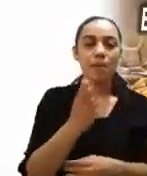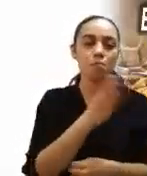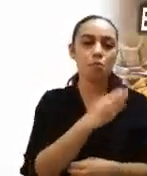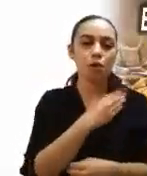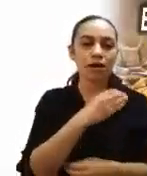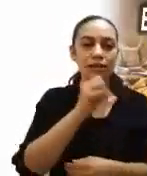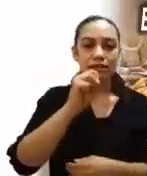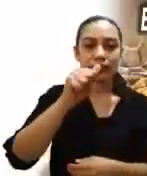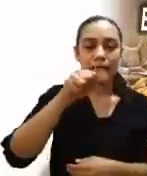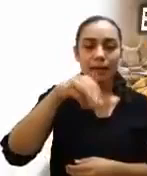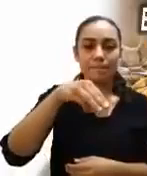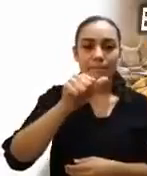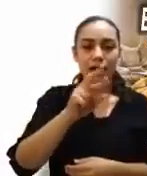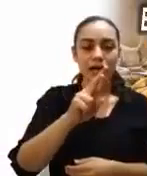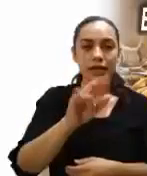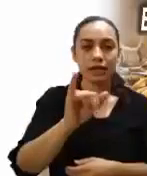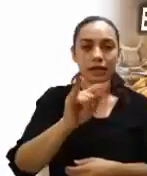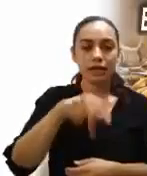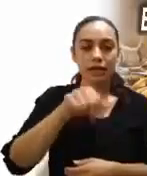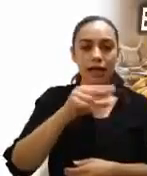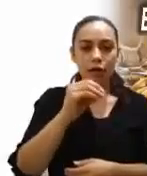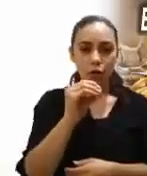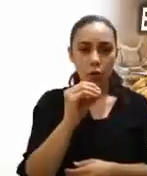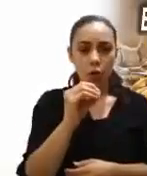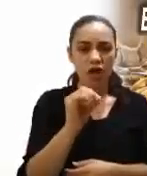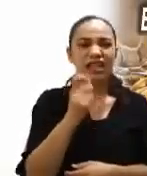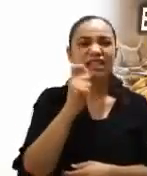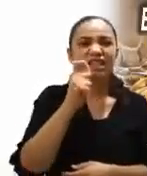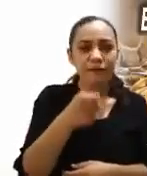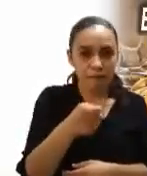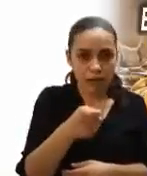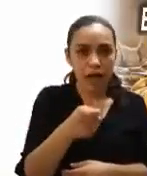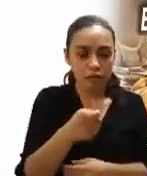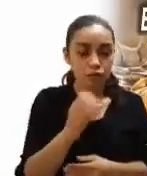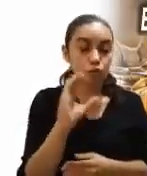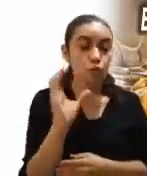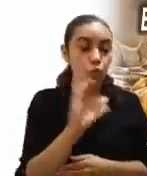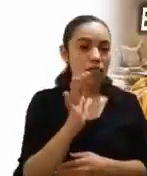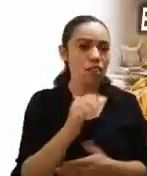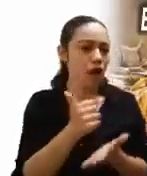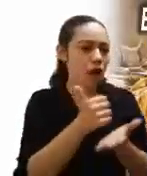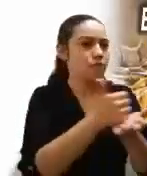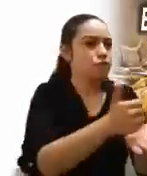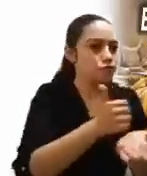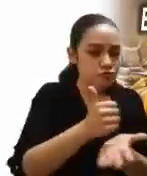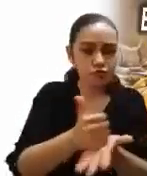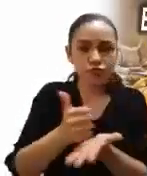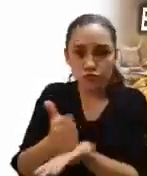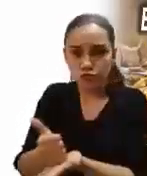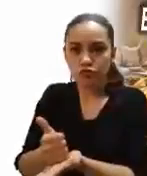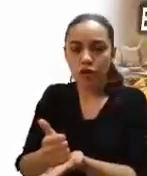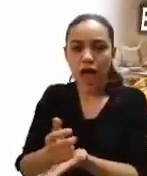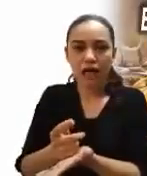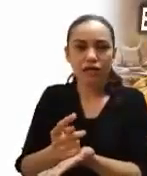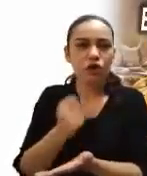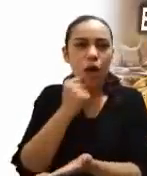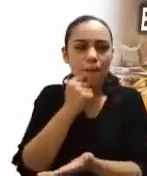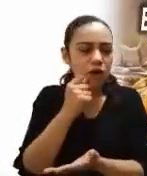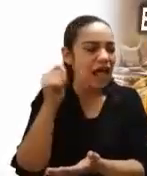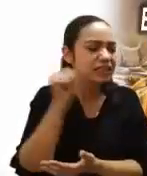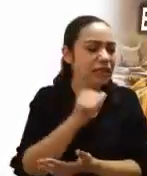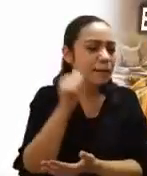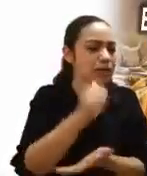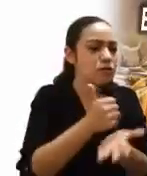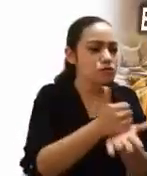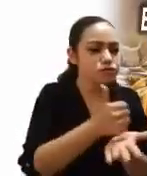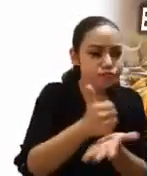su bienestar o beneficio a cualquier otra consideración, sin aceptar o admitir que